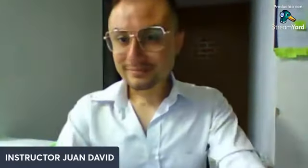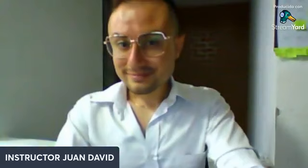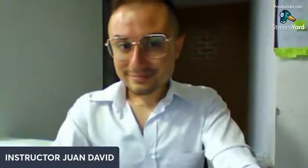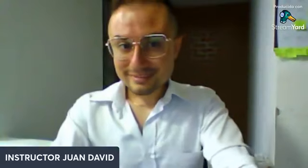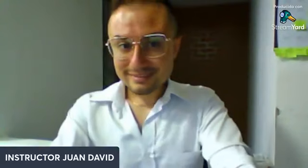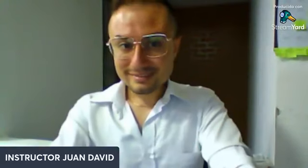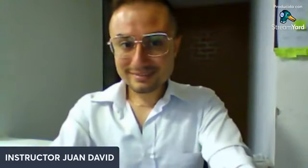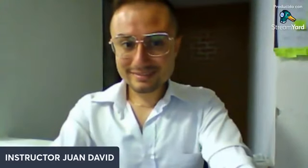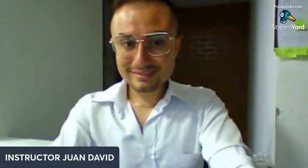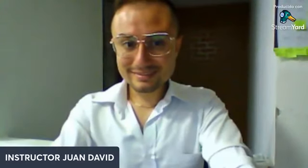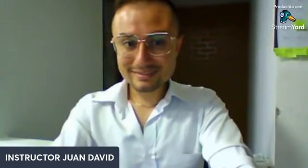¿Alguna otra?